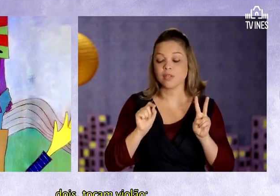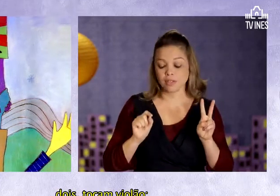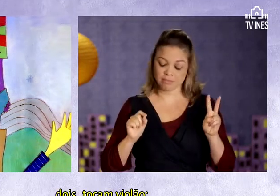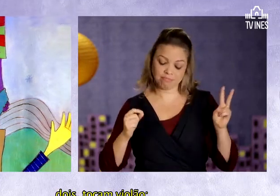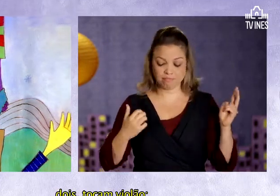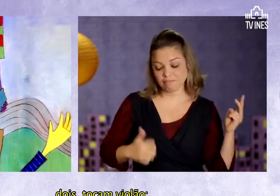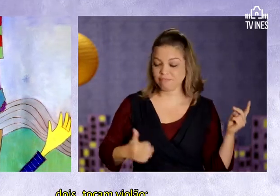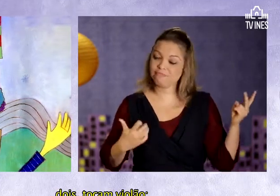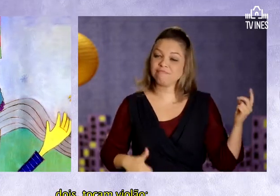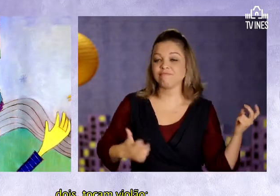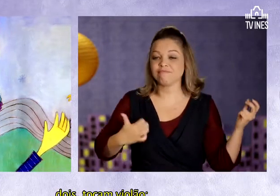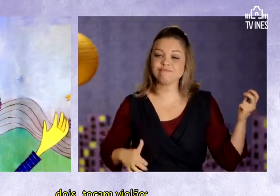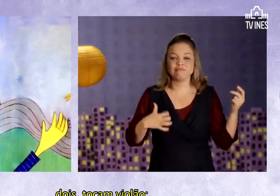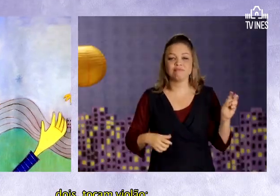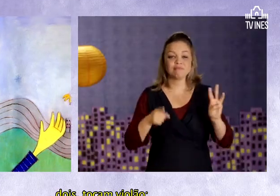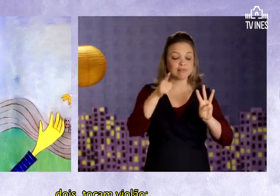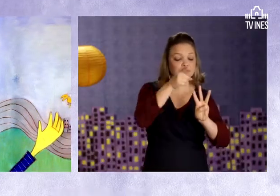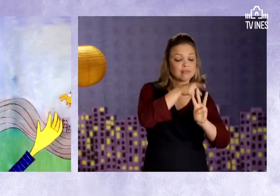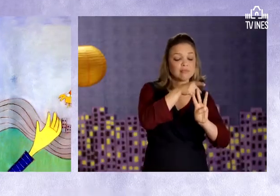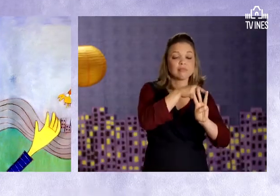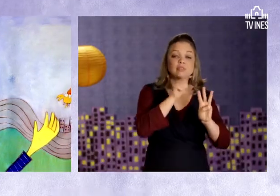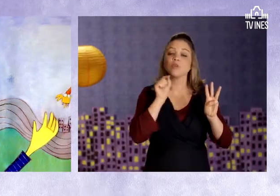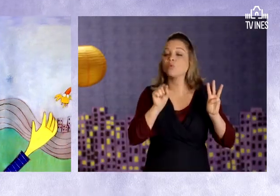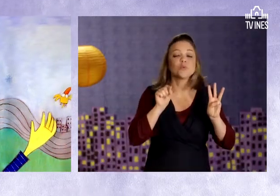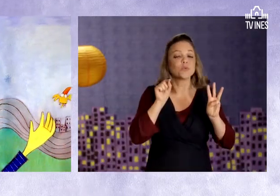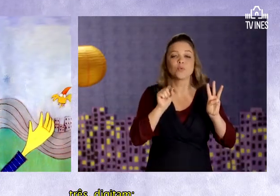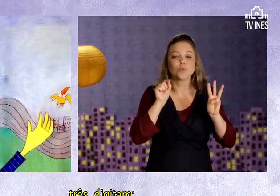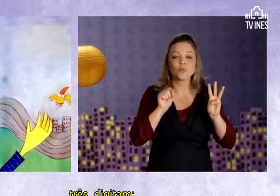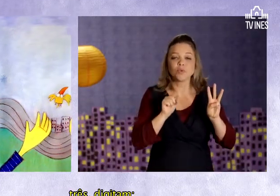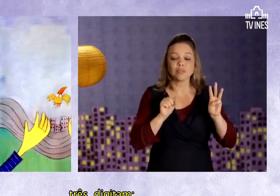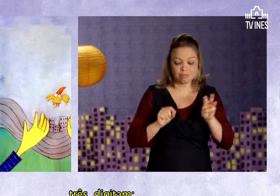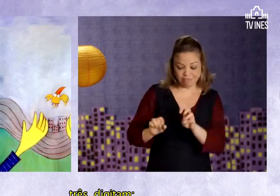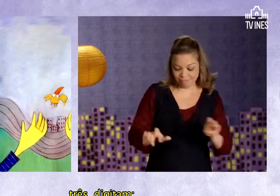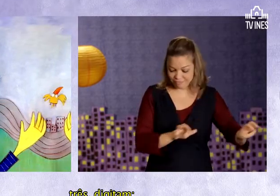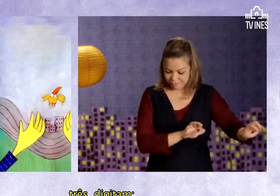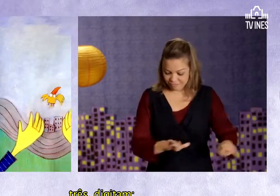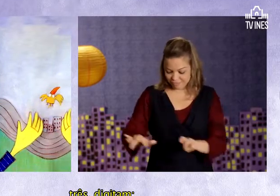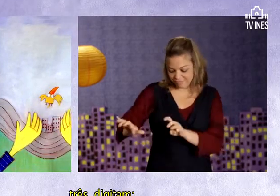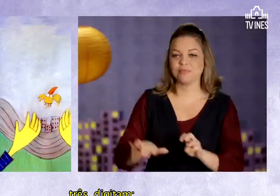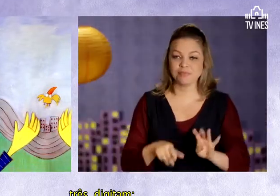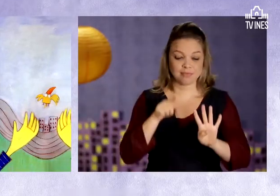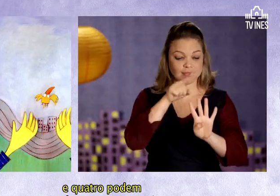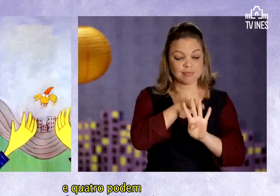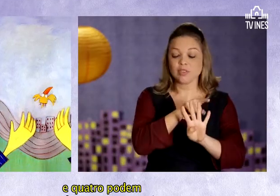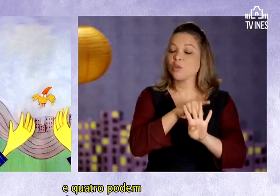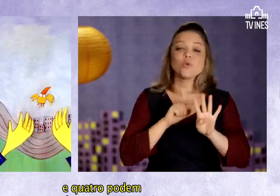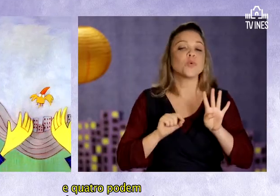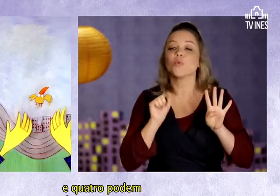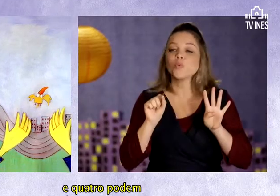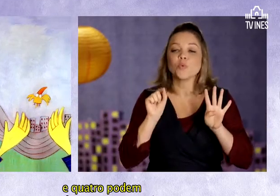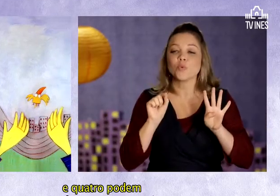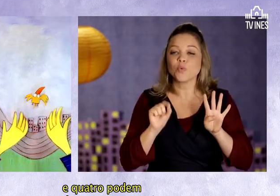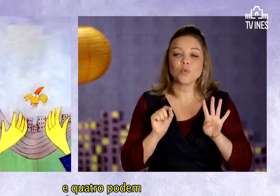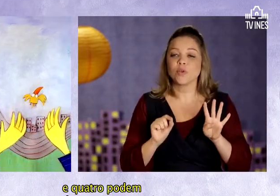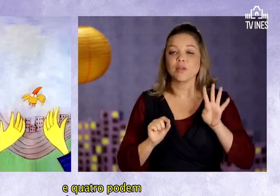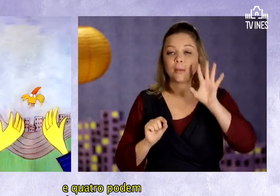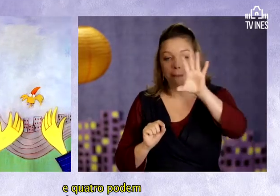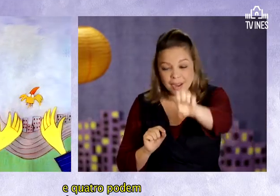Dois, tocam violão. Três, digitam. E quatro, podem